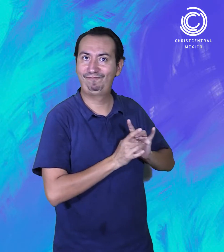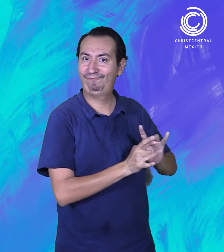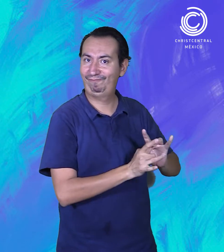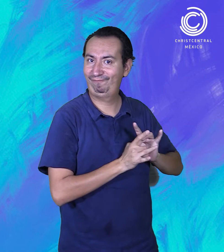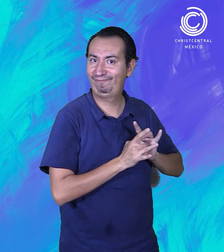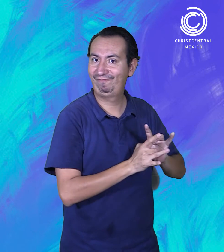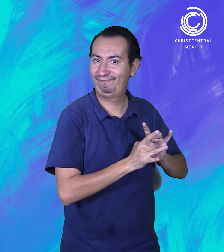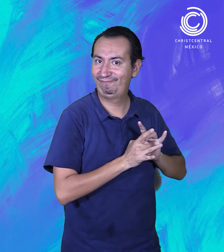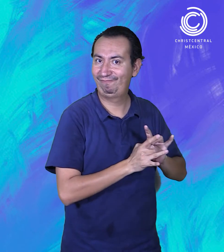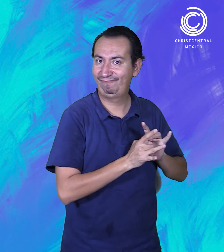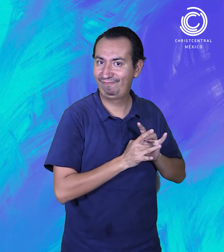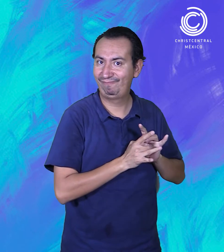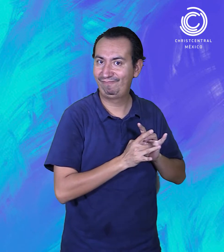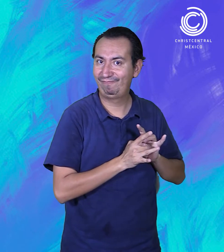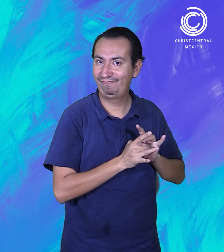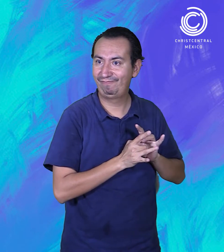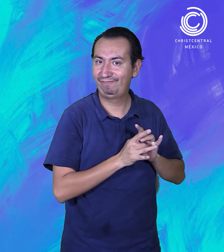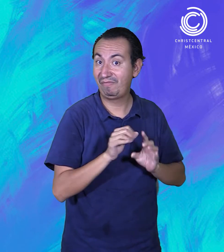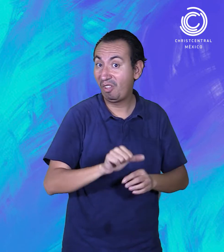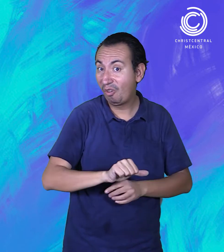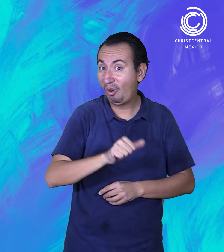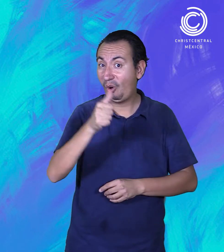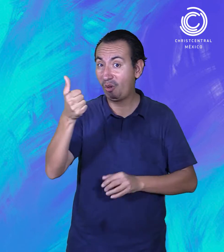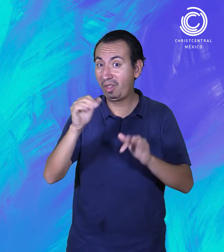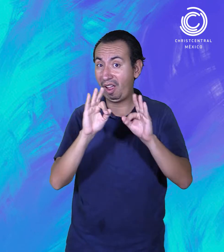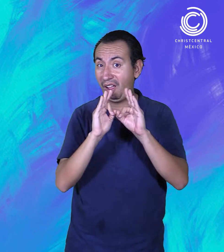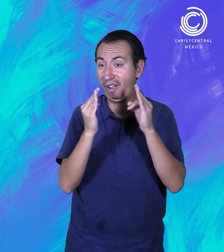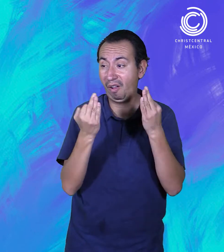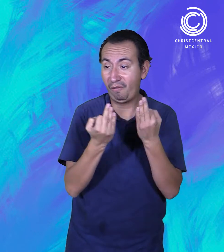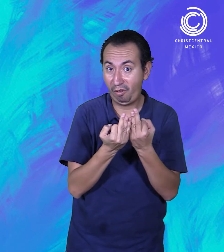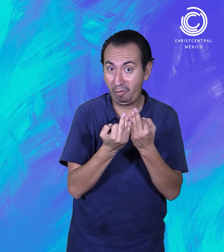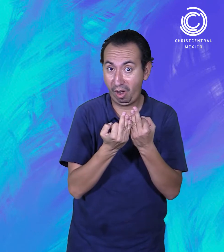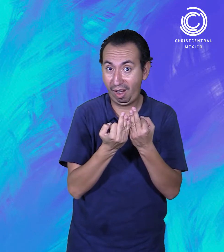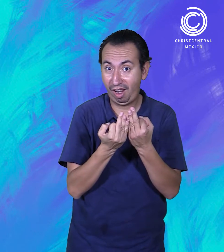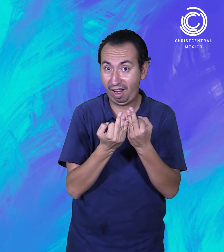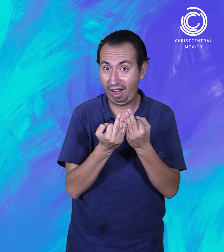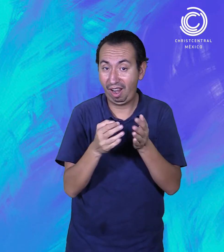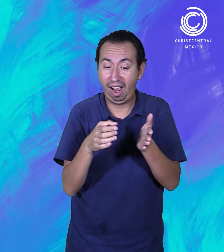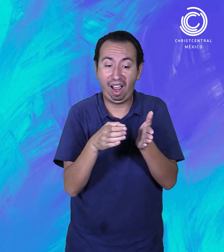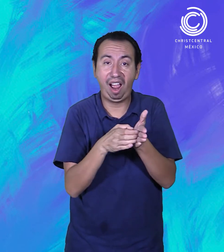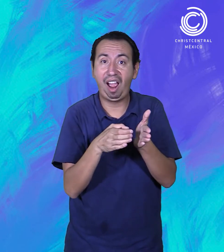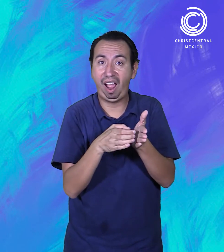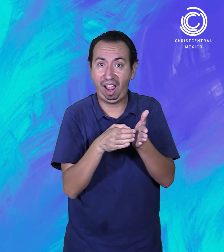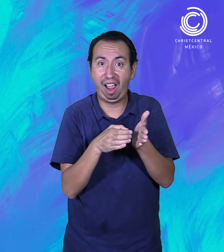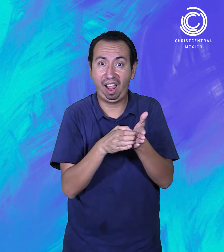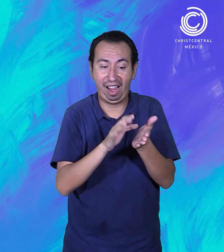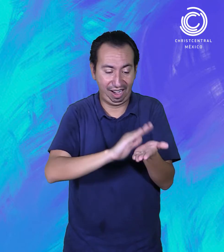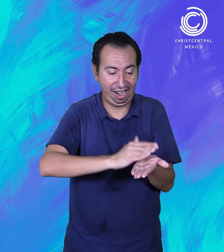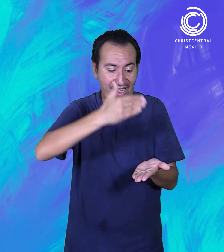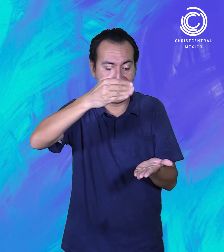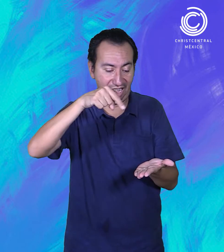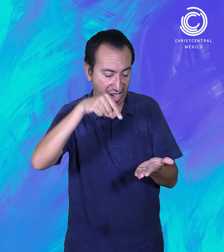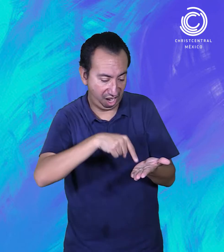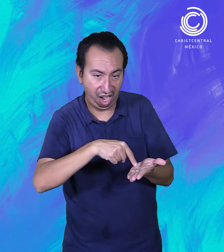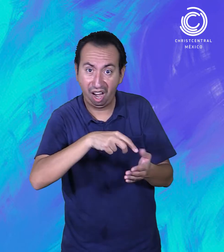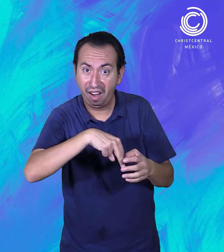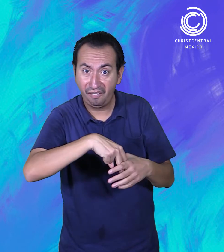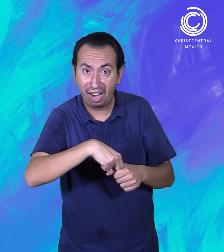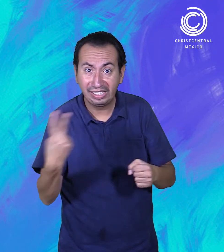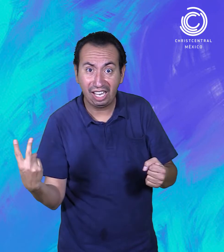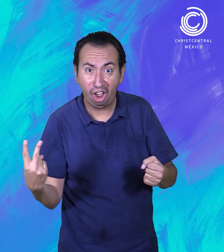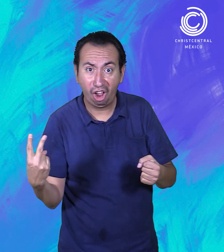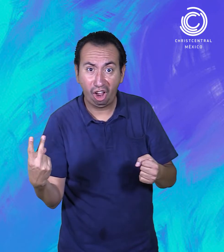vivir la vida cristiana. De otra manera, somos una caja sin contenido, sin sentido, que